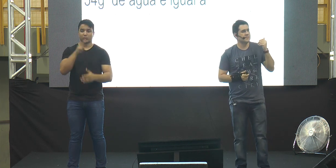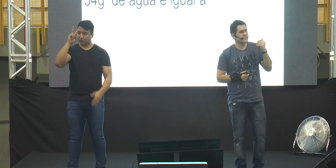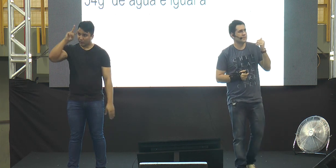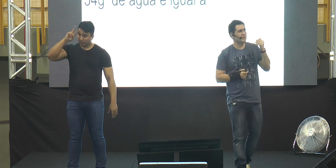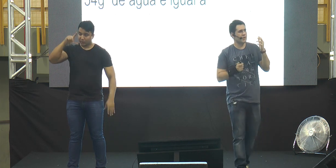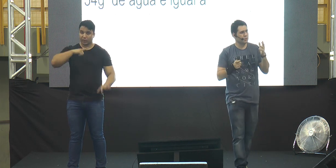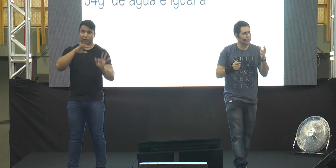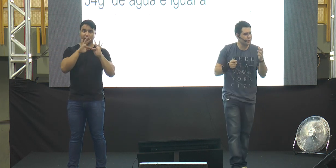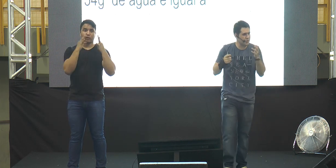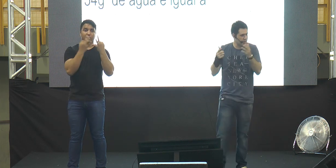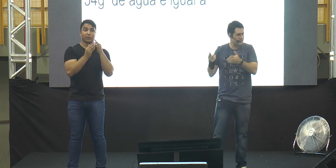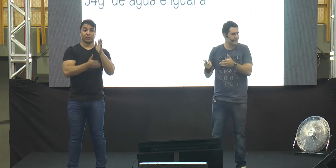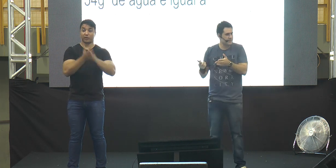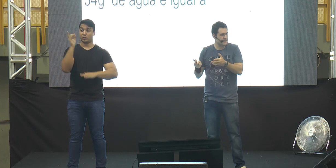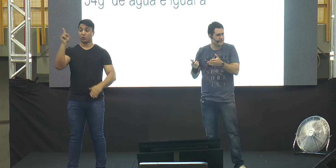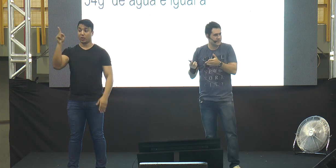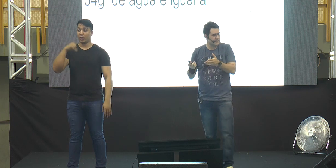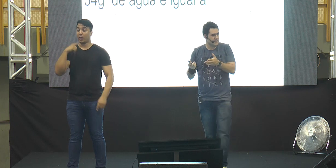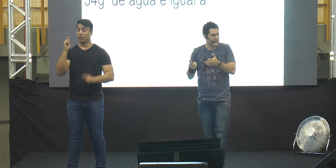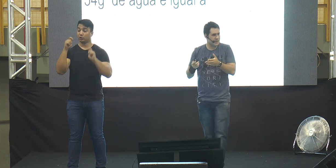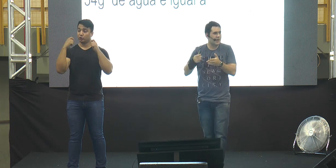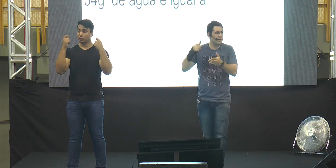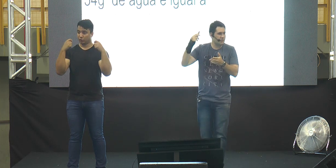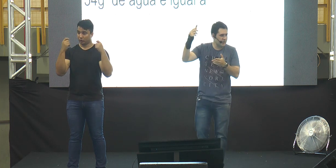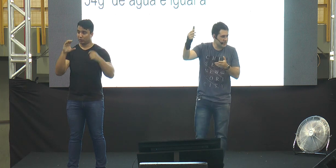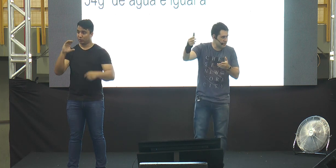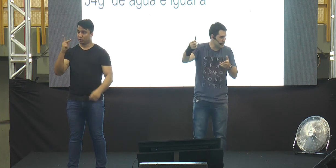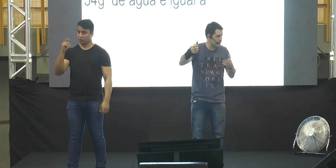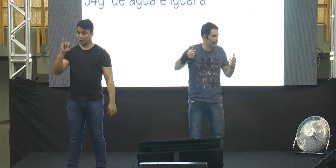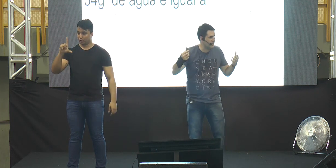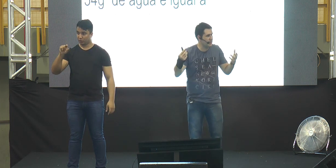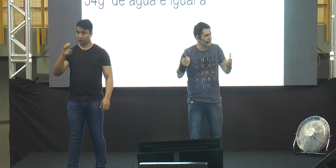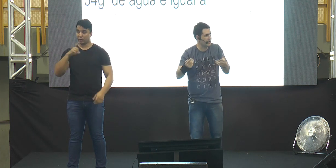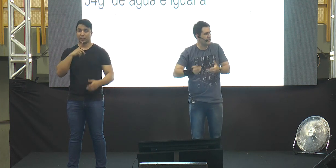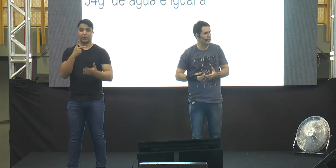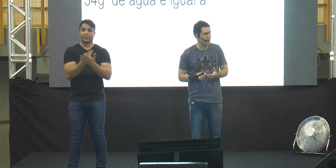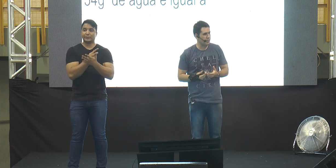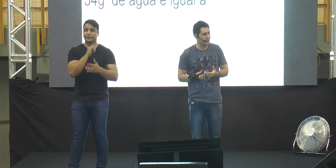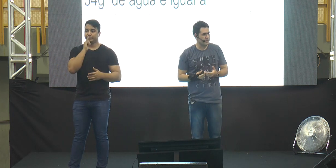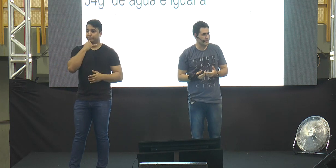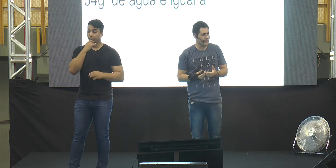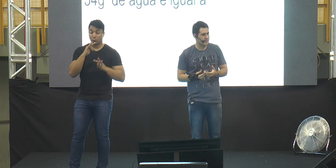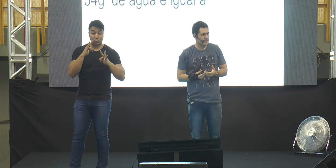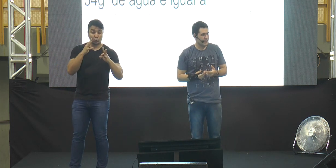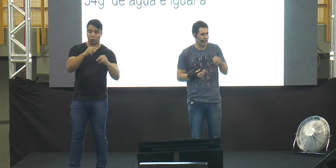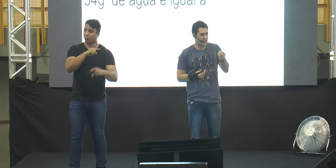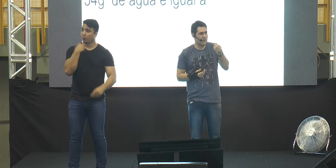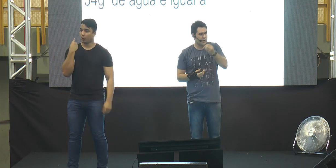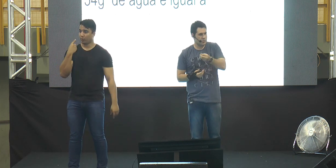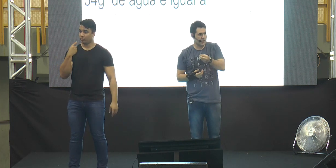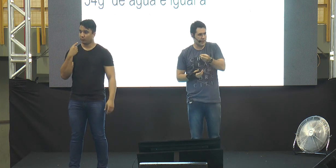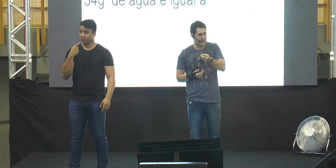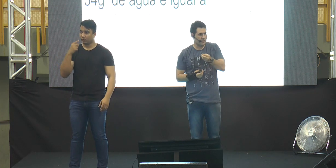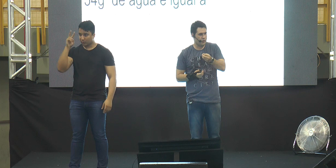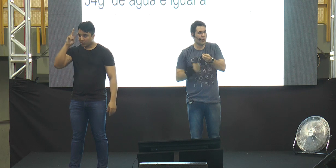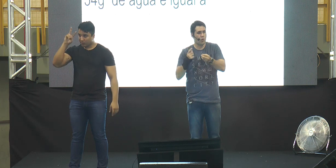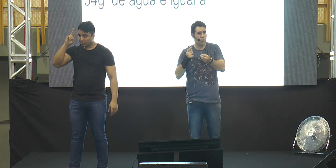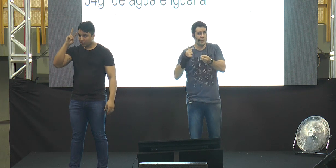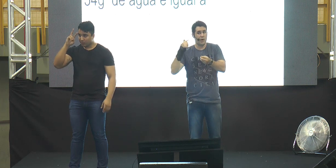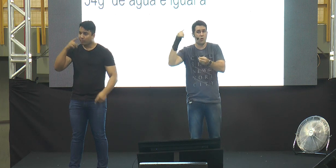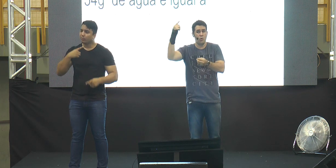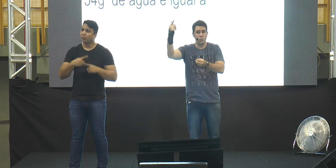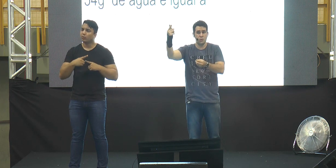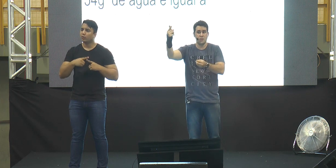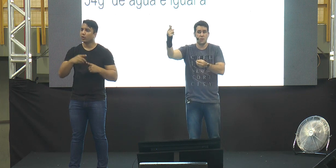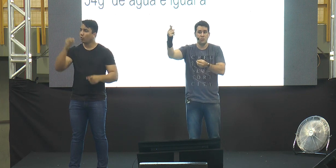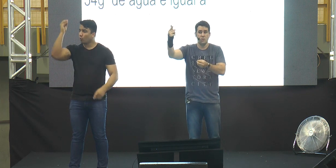família que viajou para o Chile e lá, infelizmente, a família inteira veio a óbito? Agora, isso, galera, foi